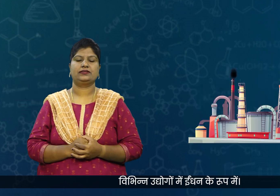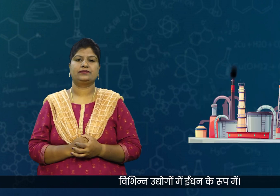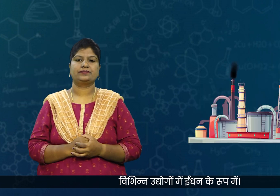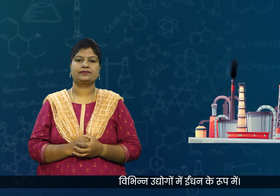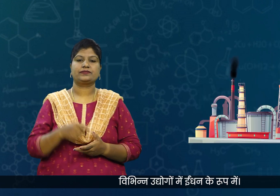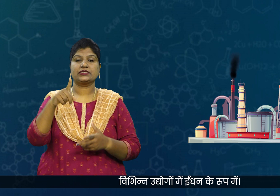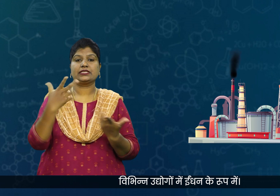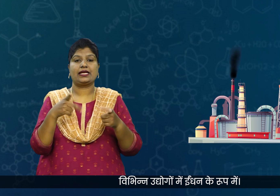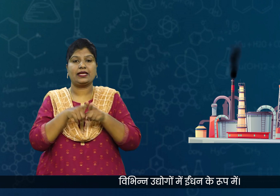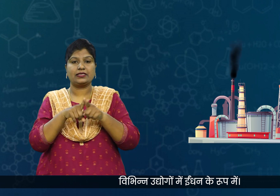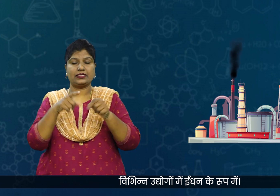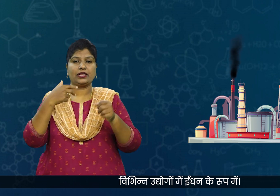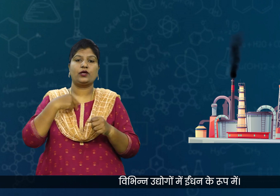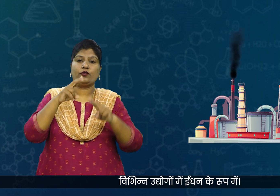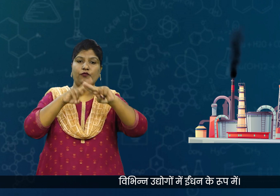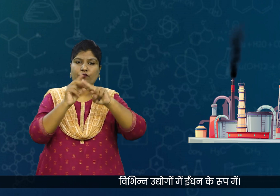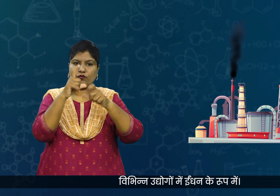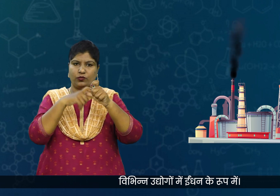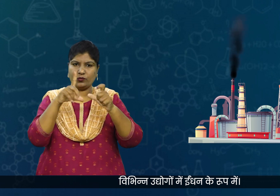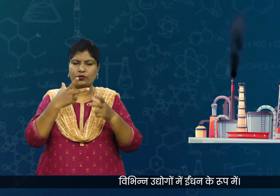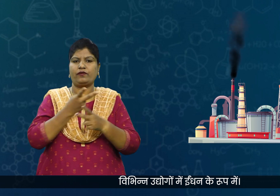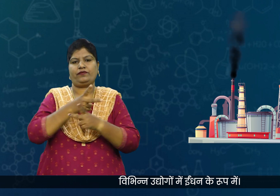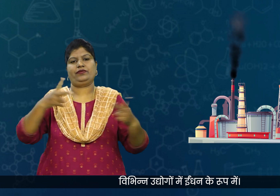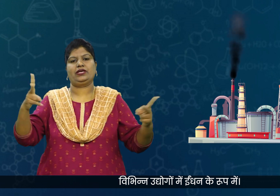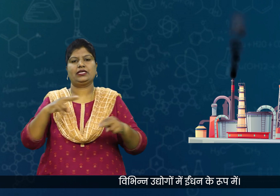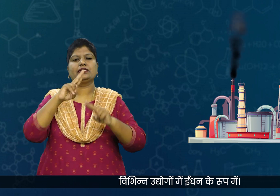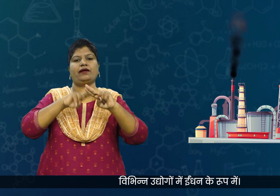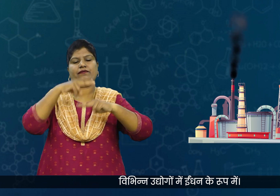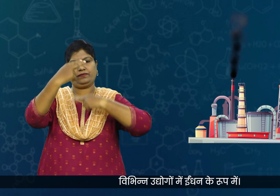विभिन्न उद्योगों में ईंधन के रूप में।